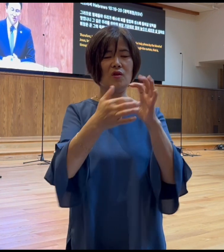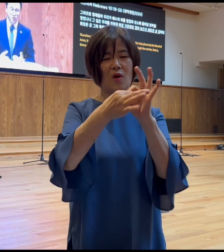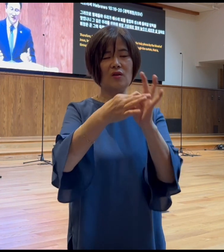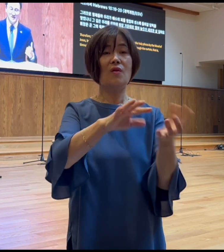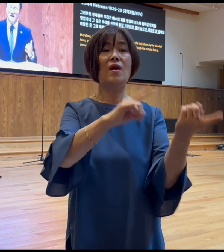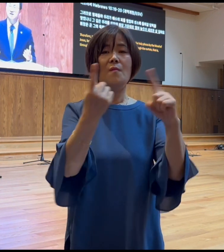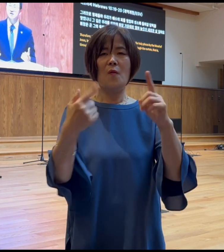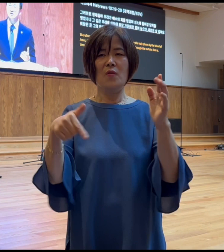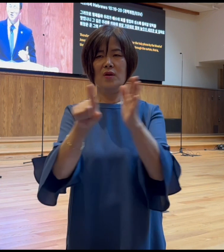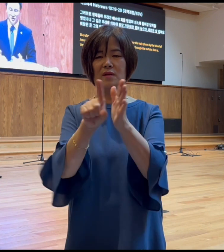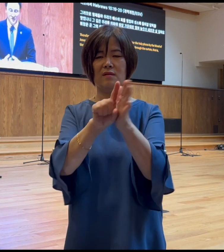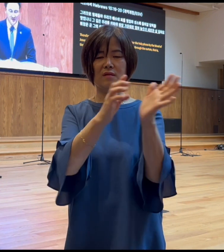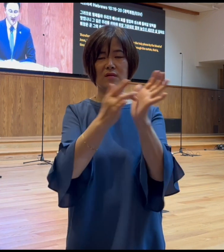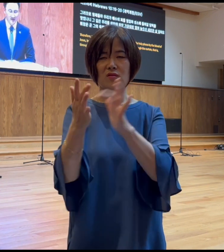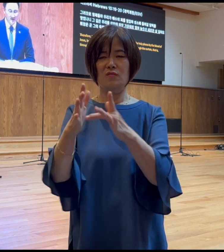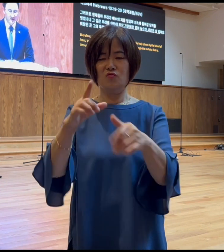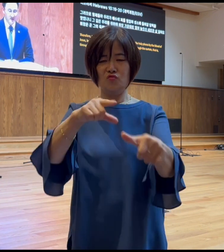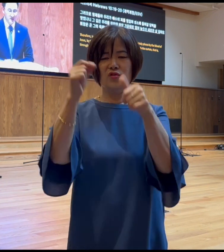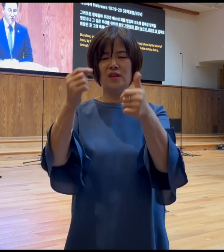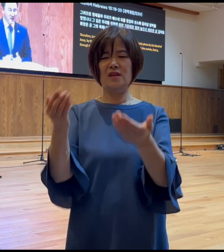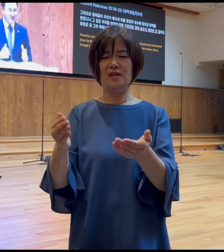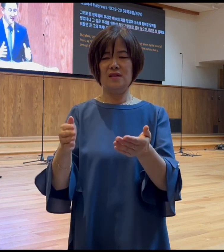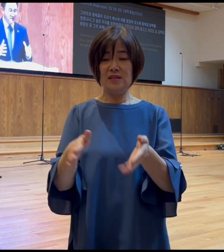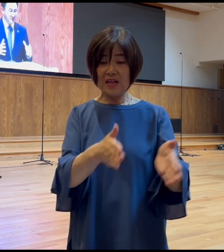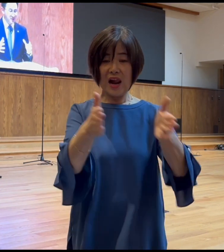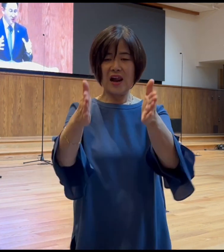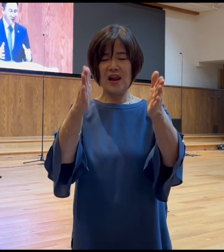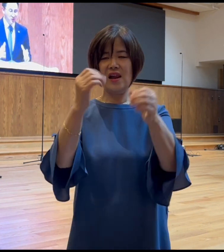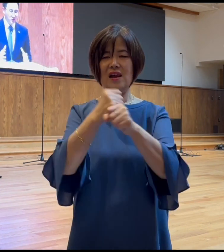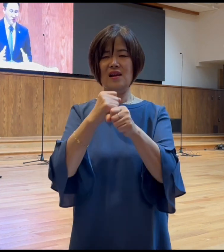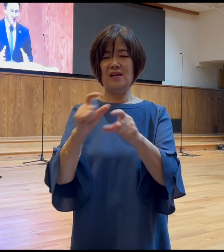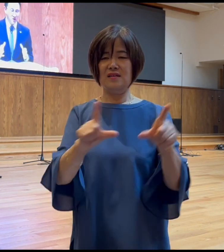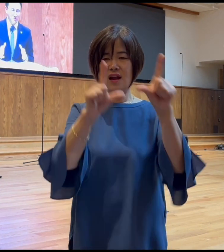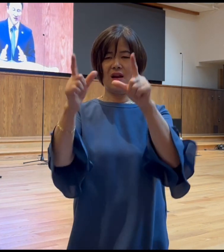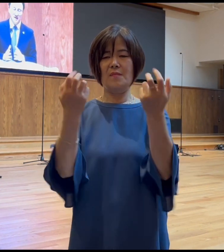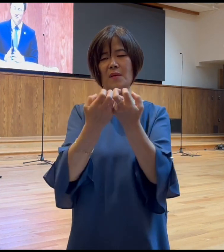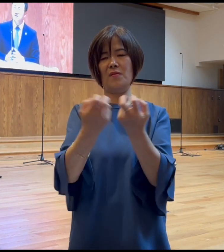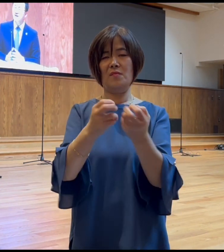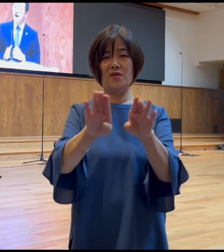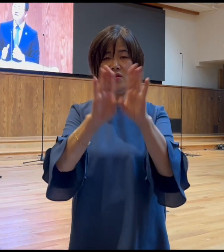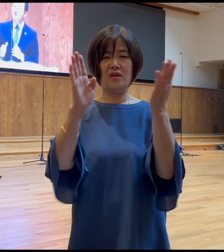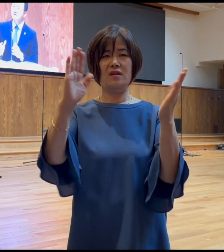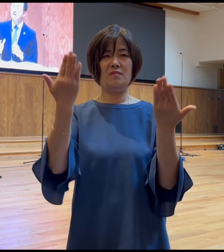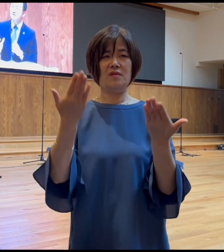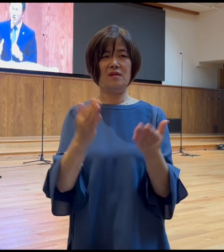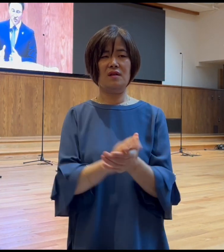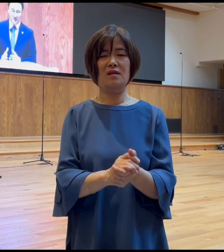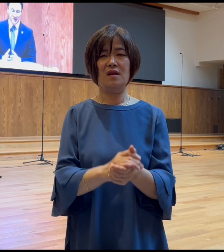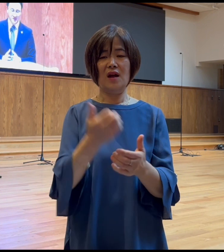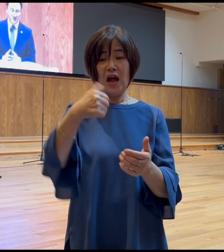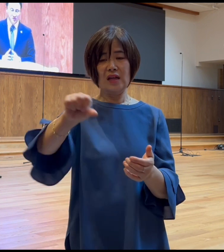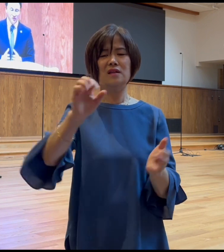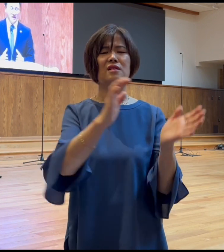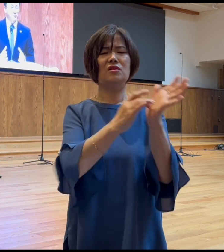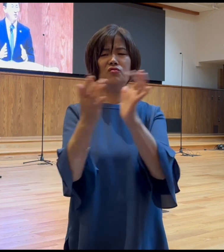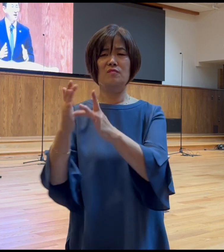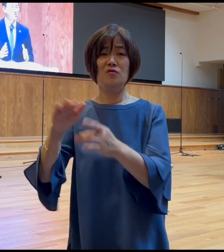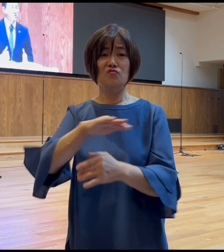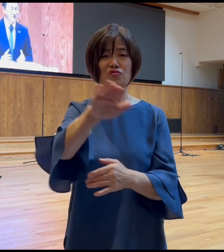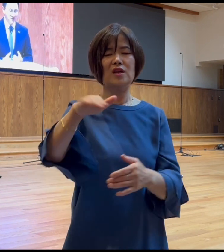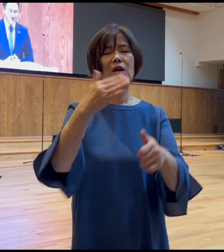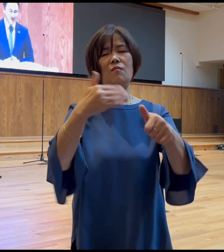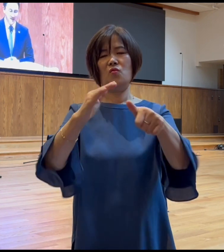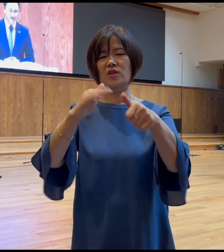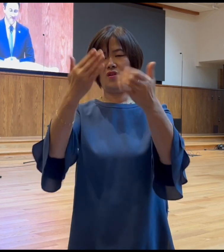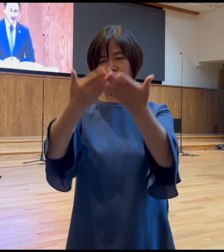예수님이 구원의 살 길을 여셨습니다. 구원의 살 길이 열리도록 성부 하나님은 아들 예수님을 우리에게